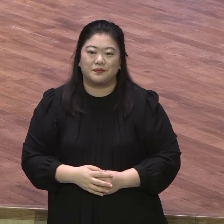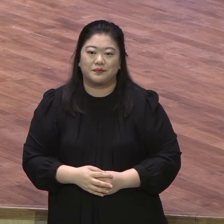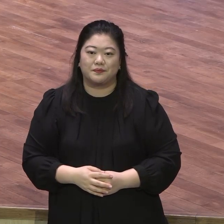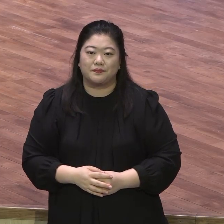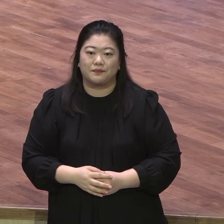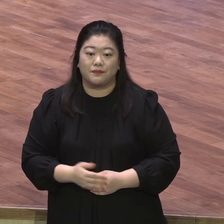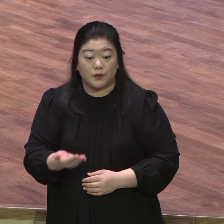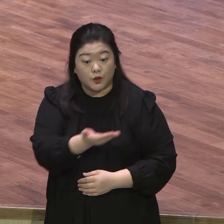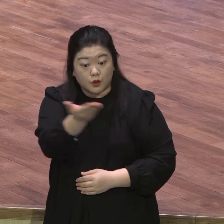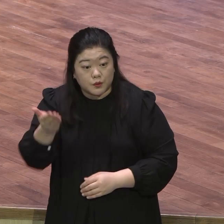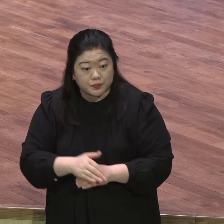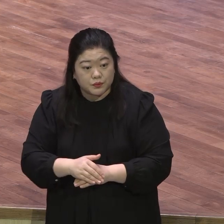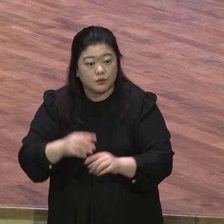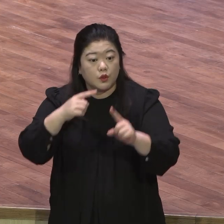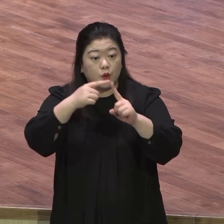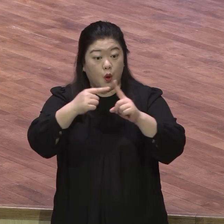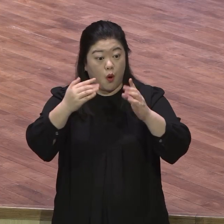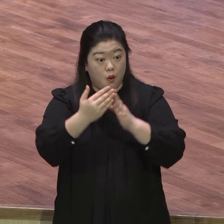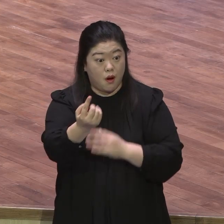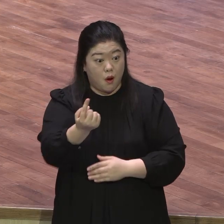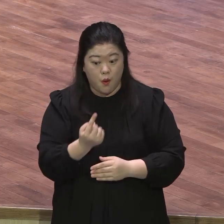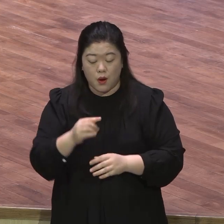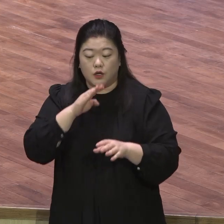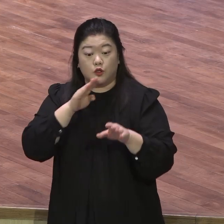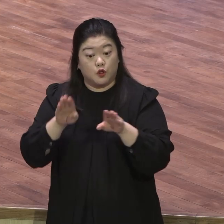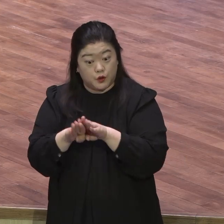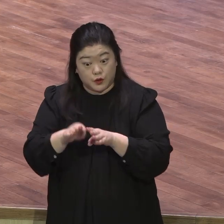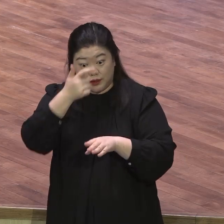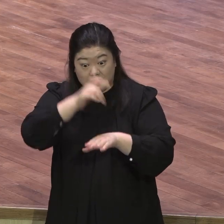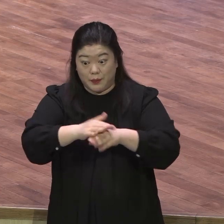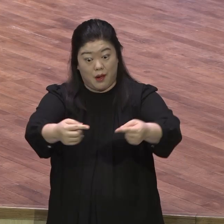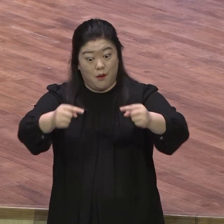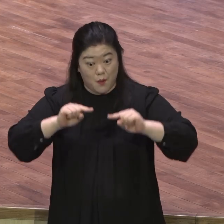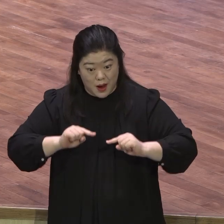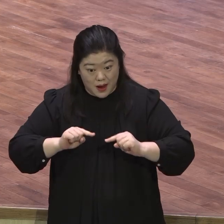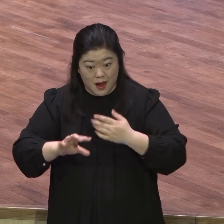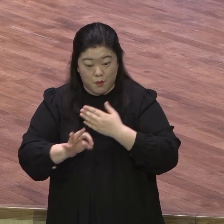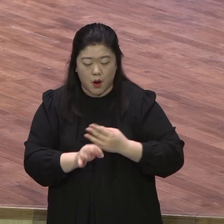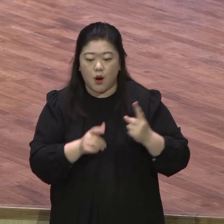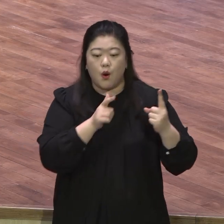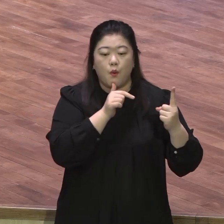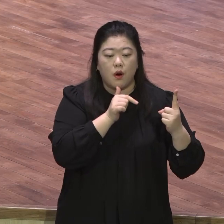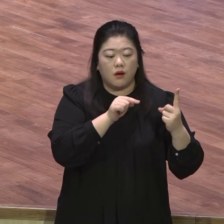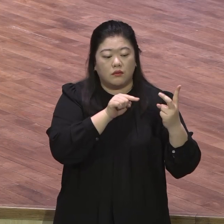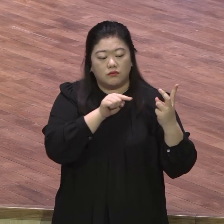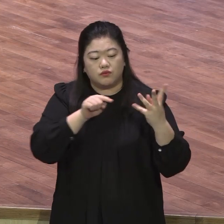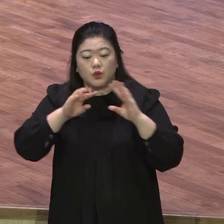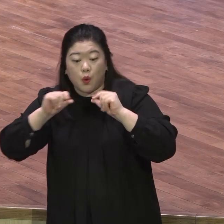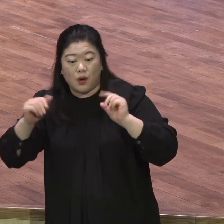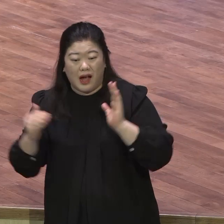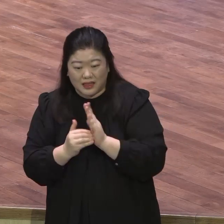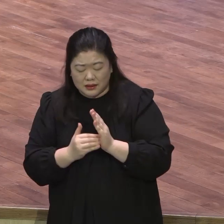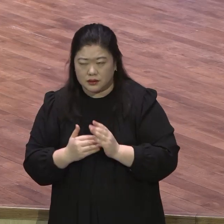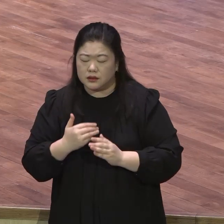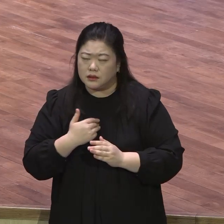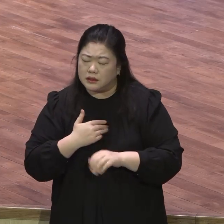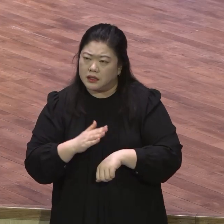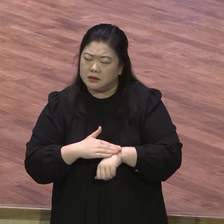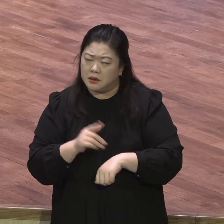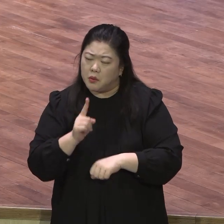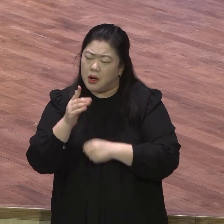여러분이 교회에 나올 때에 일주일 동안 문제사건들 거기에 대한 해답을 찾으시기 바랍니다. 그게 예배예요. 예배.